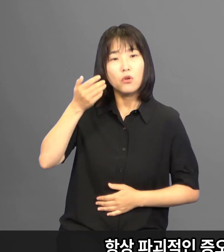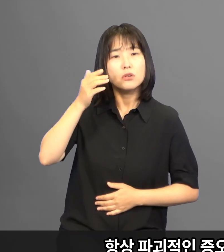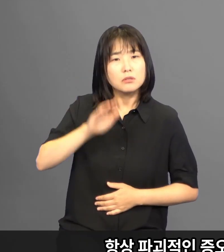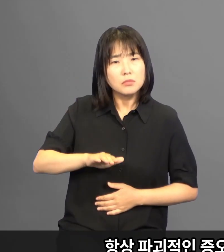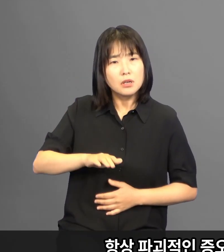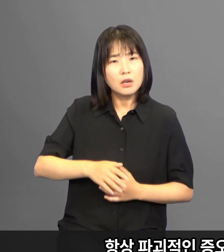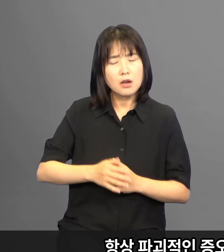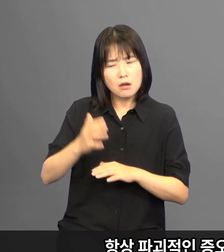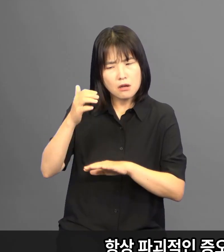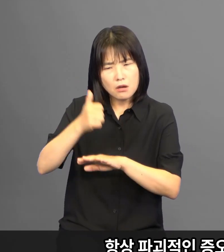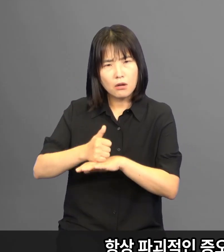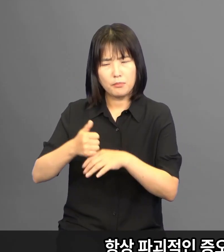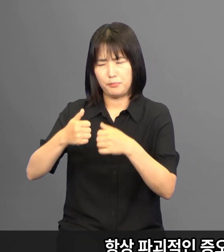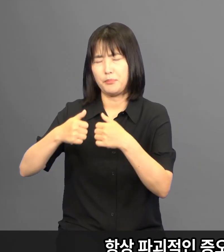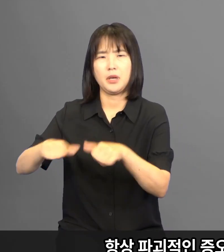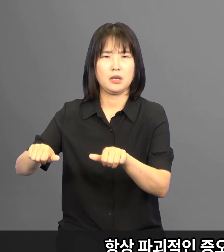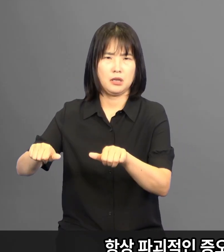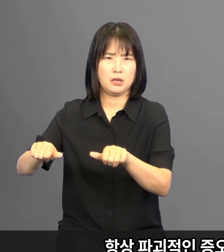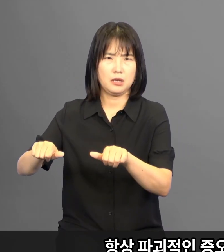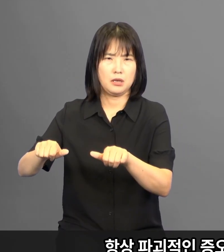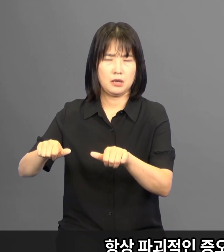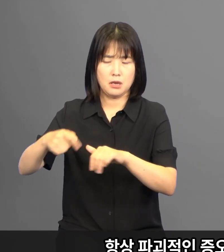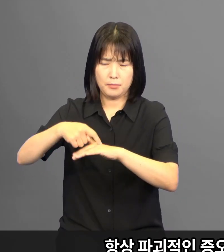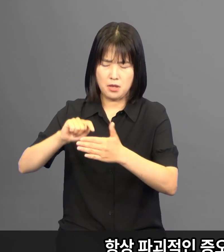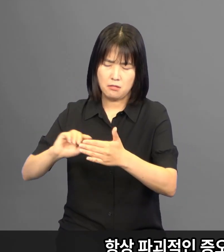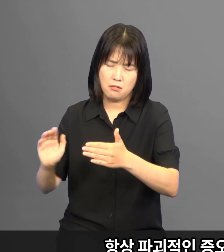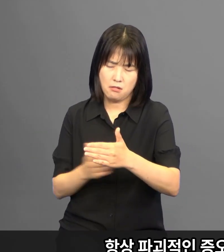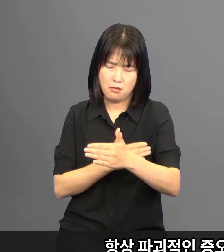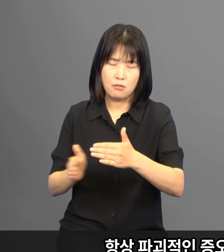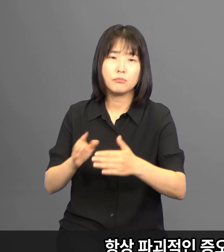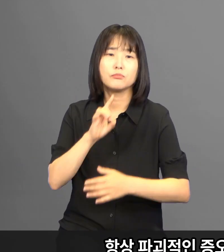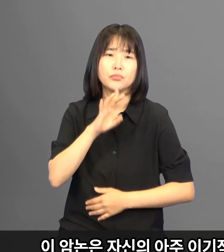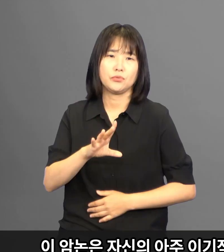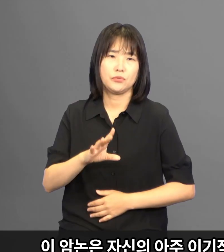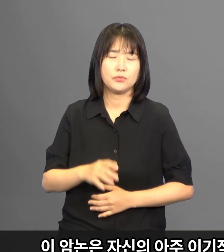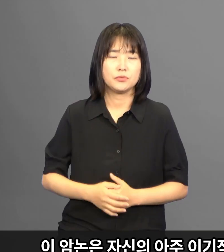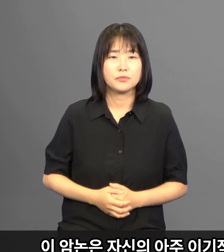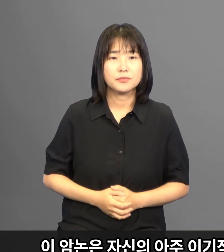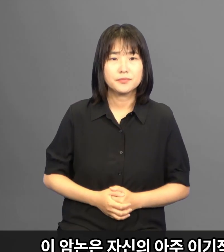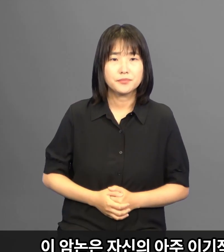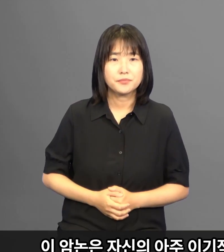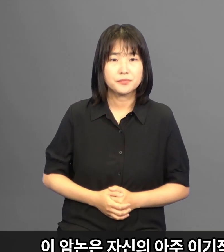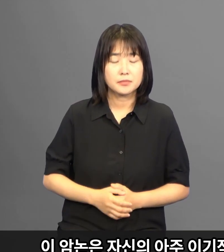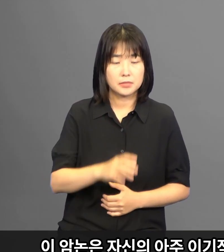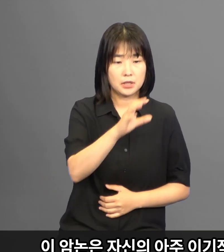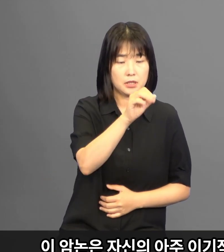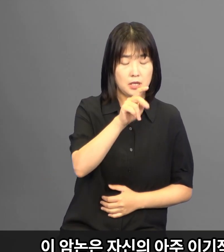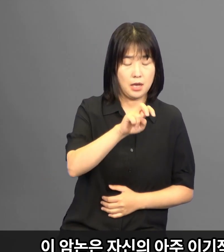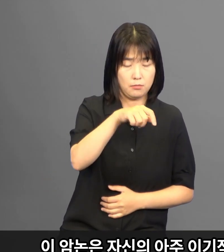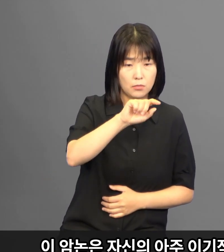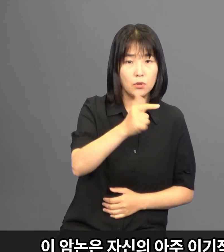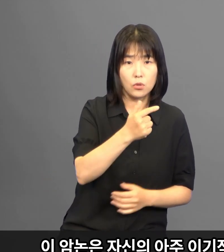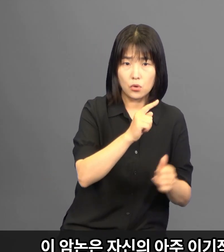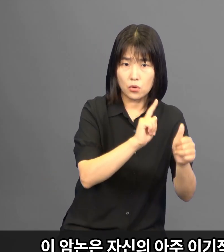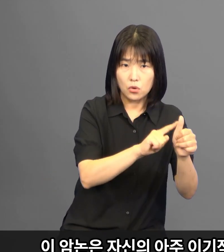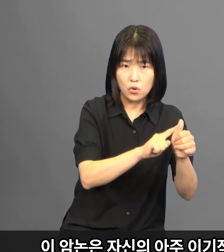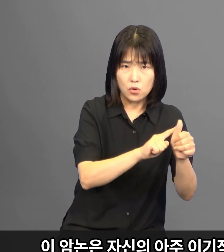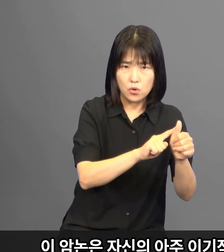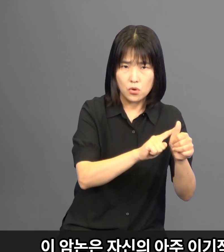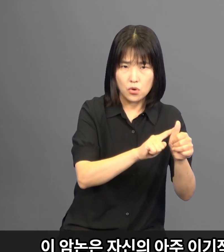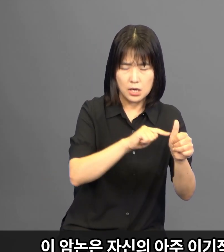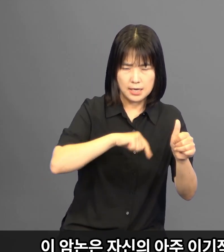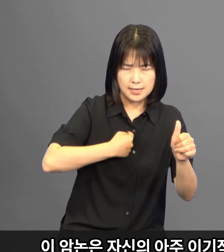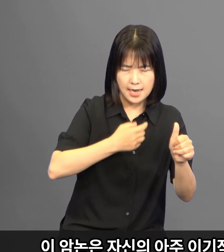항상 파괴적인 증오와 허무함이 남을 뿐이죠. 이 암논은 자신의 아주 이기적인